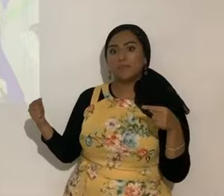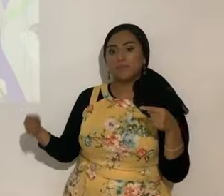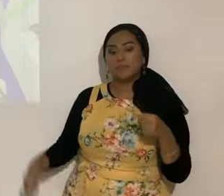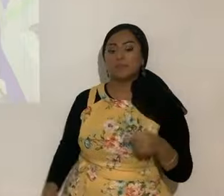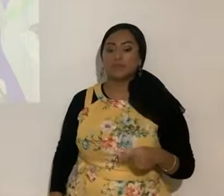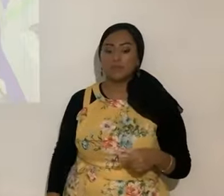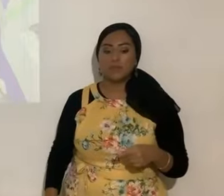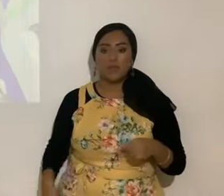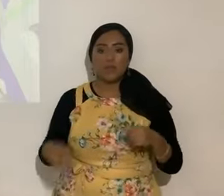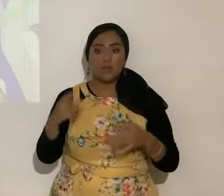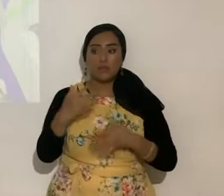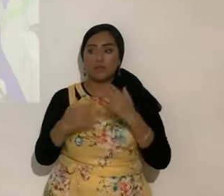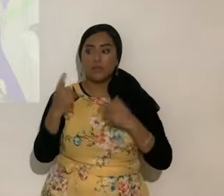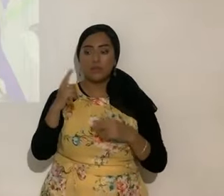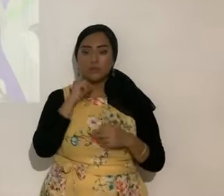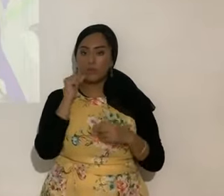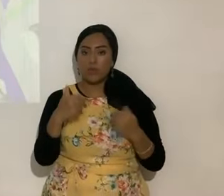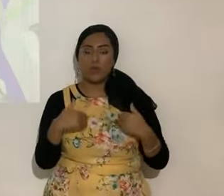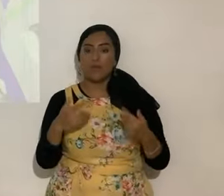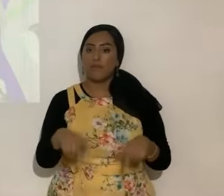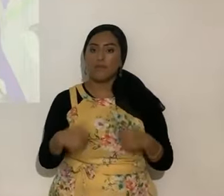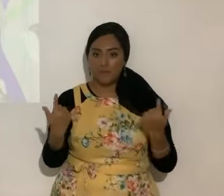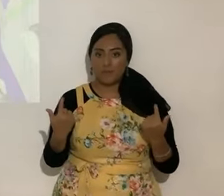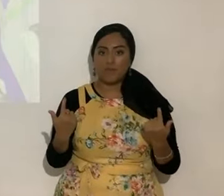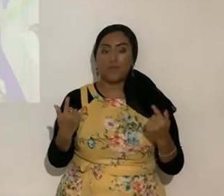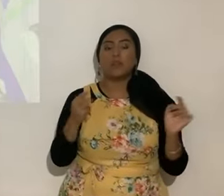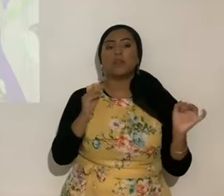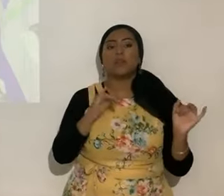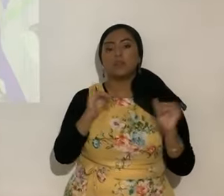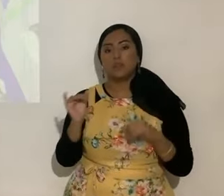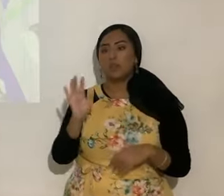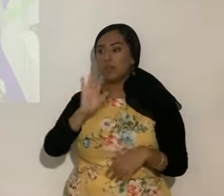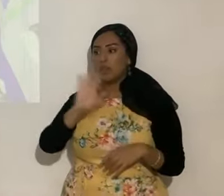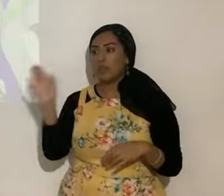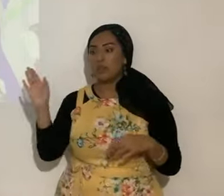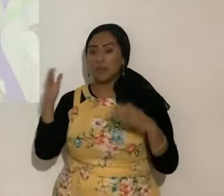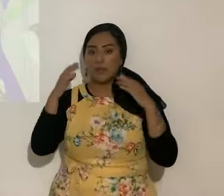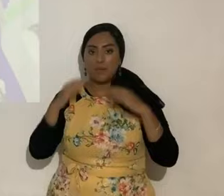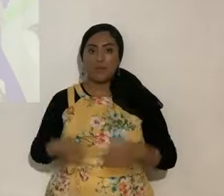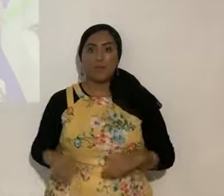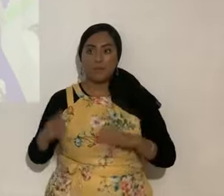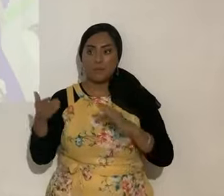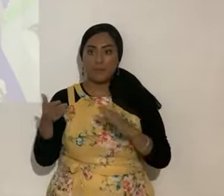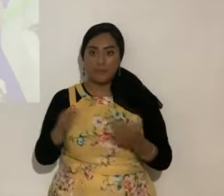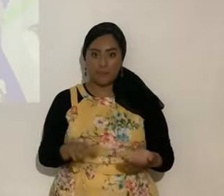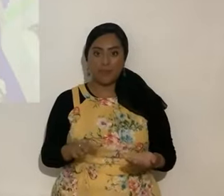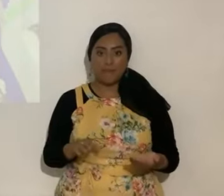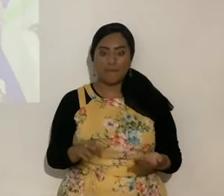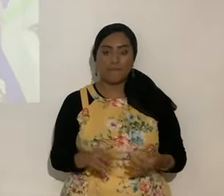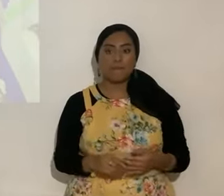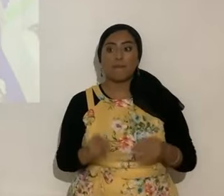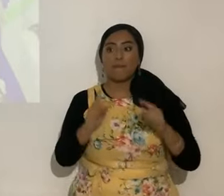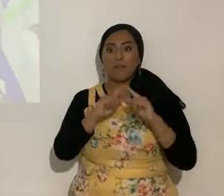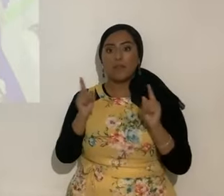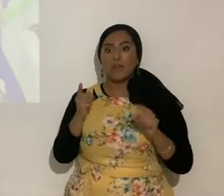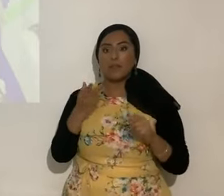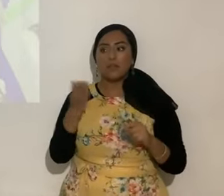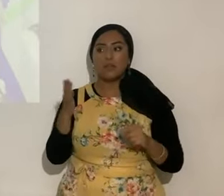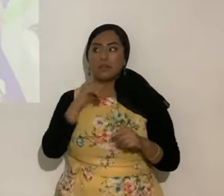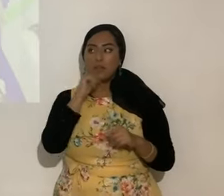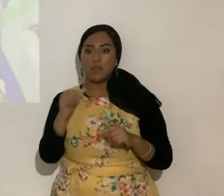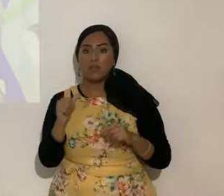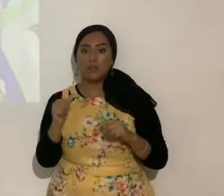alguien no tiene vida, igual, su cuerpo, o su cuerpo está muerto, pero tampoco está